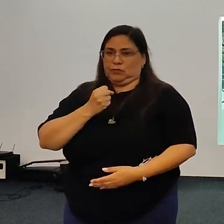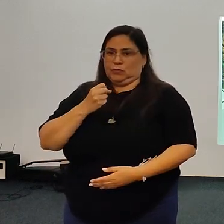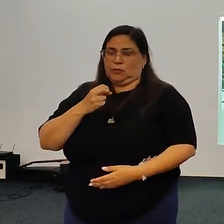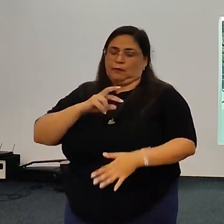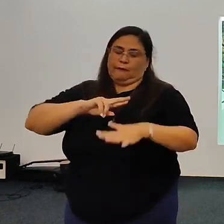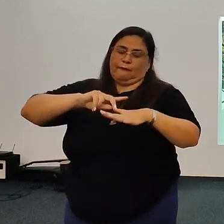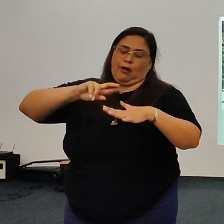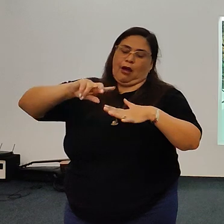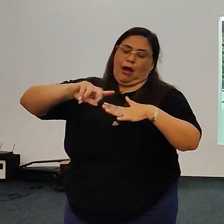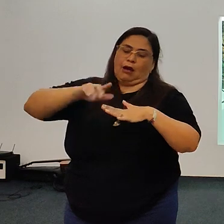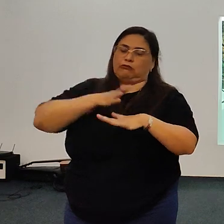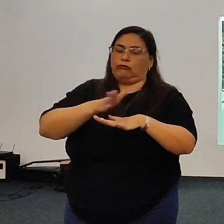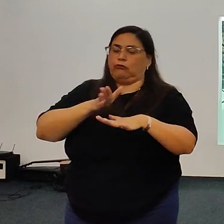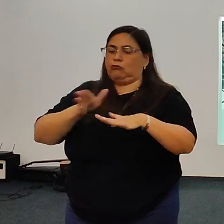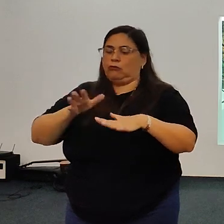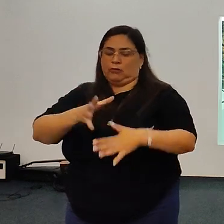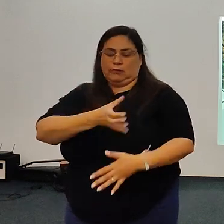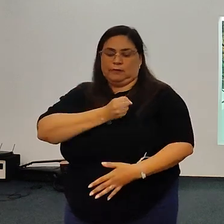dos.